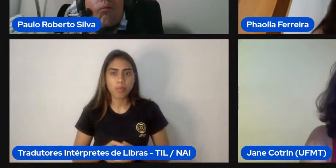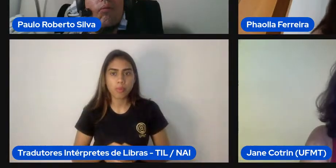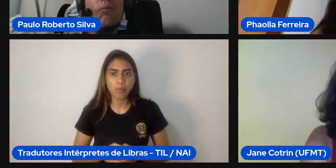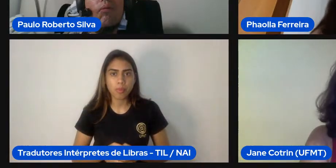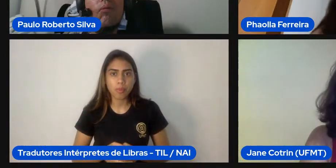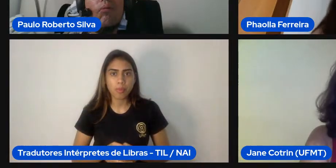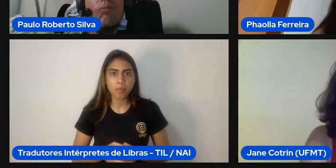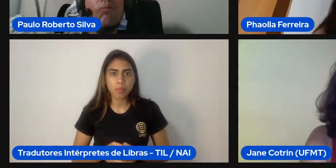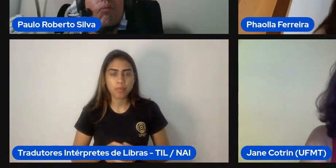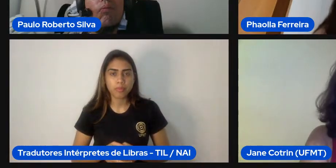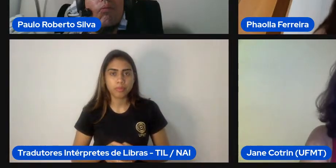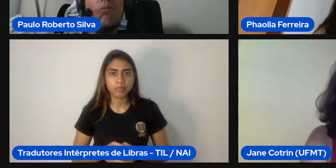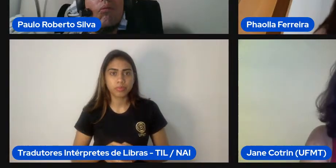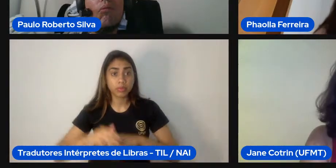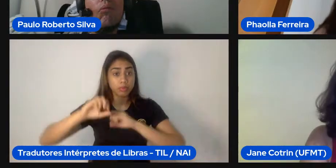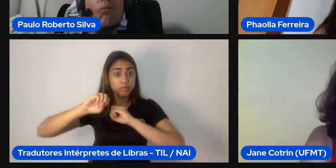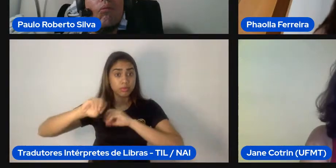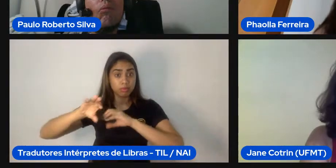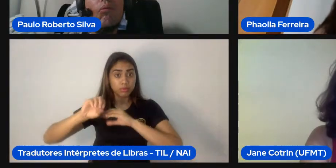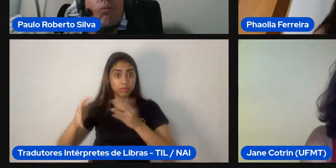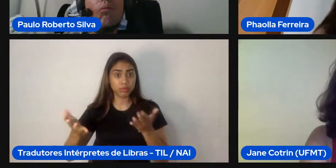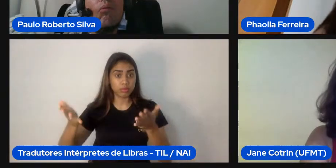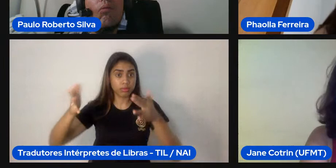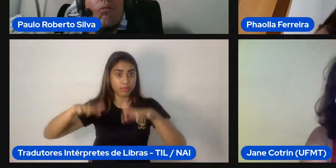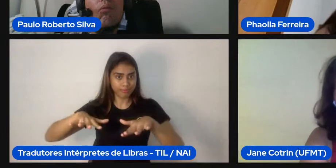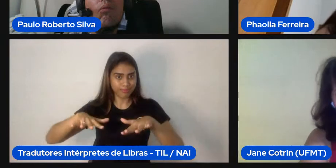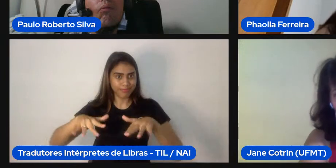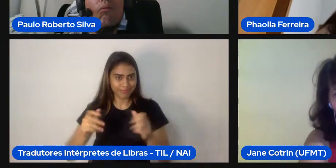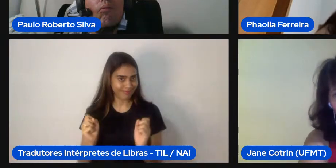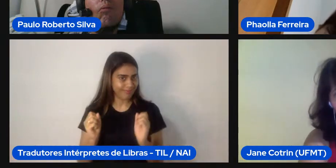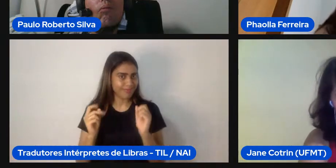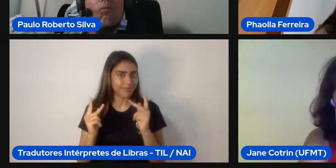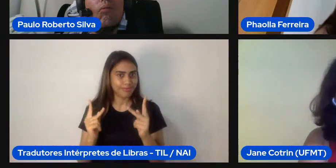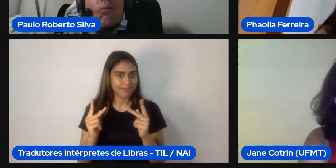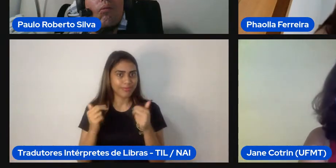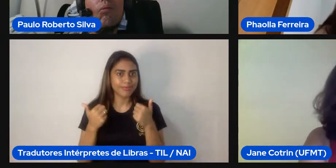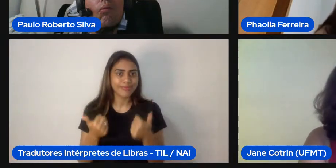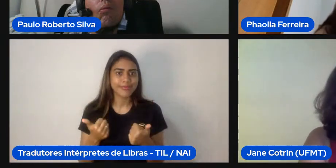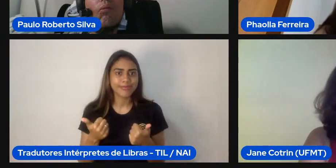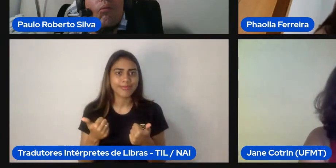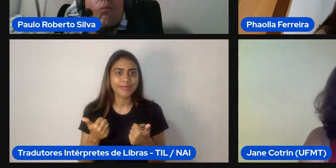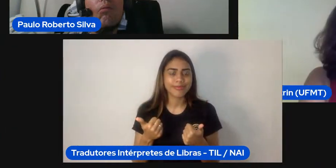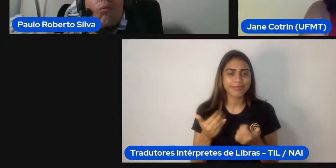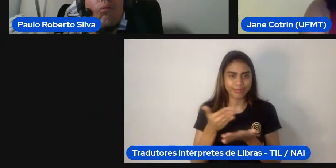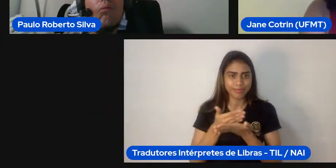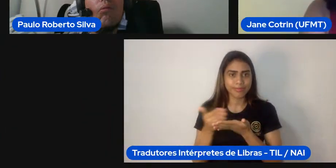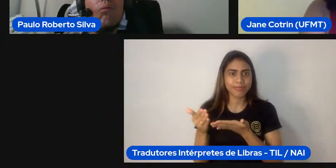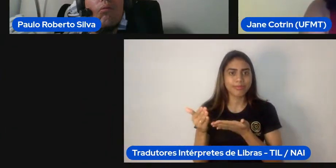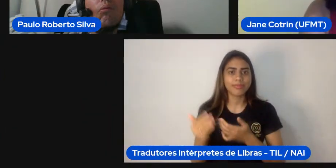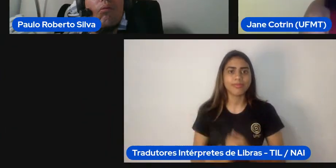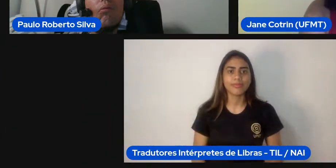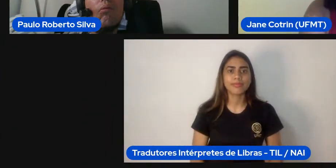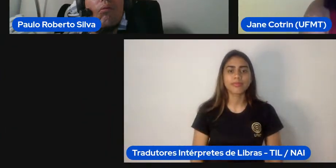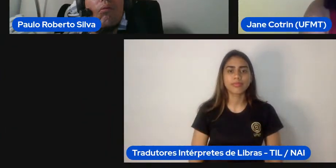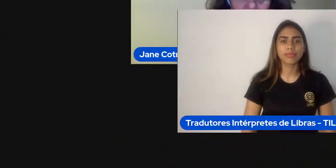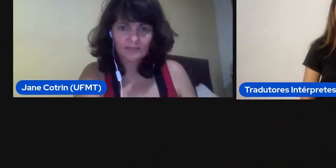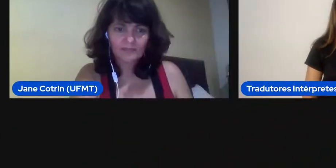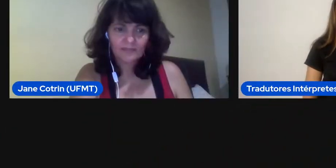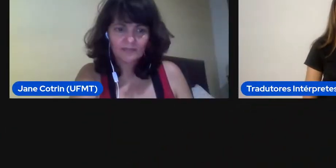Sobre educação inclusiva. É isso. Vamos começar.